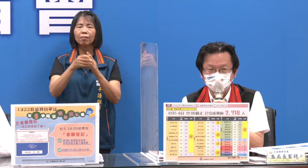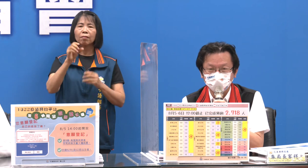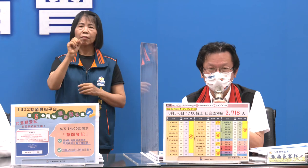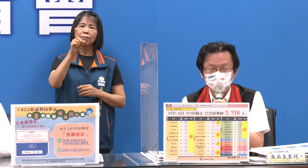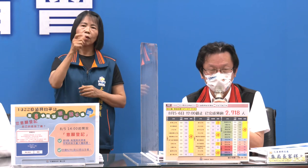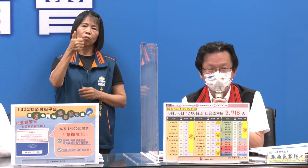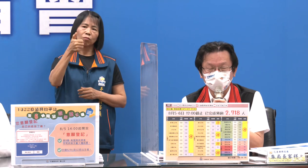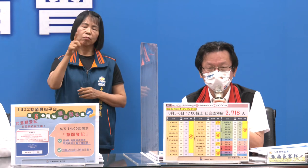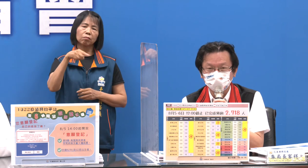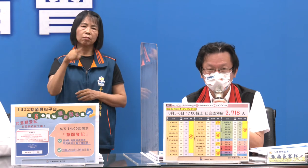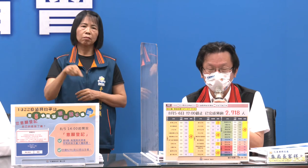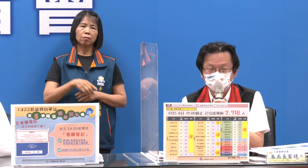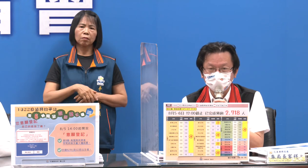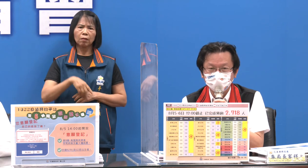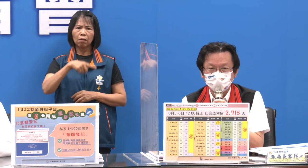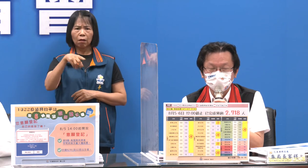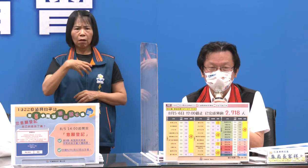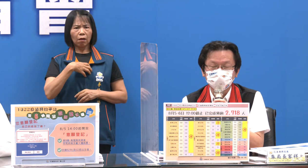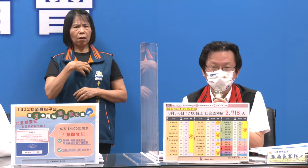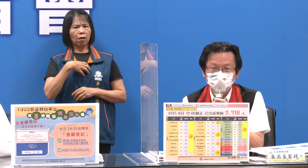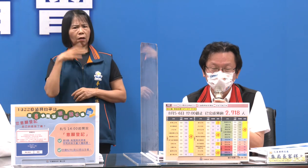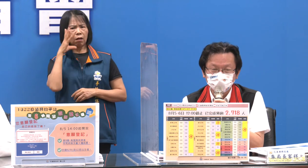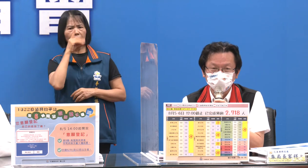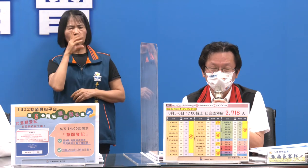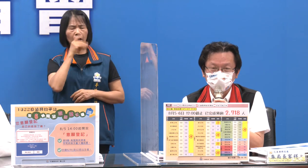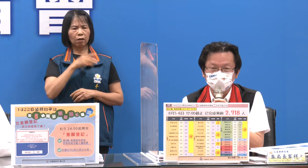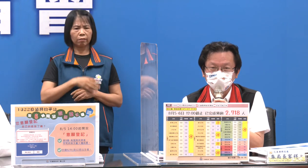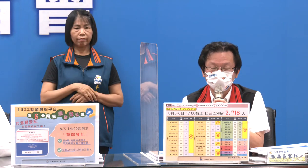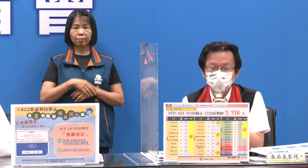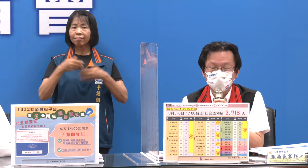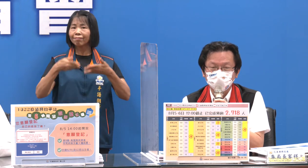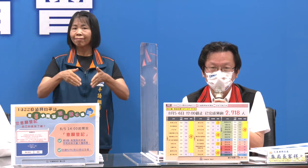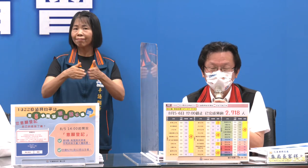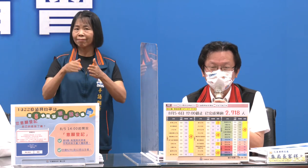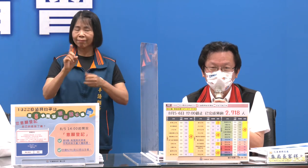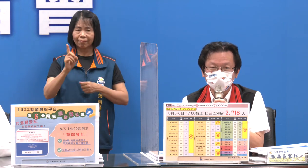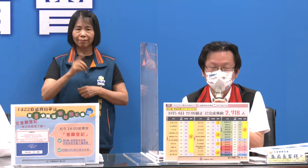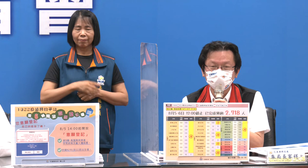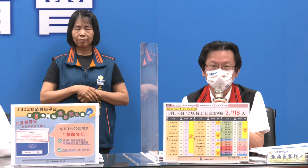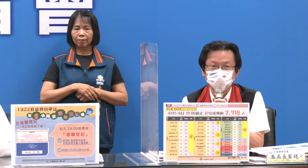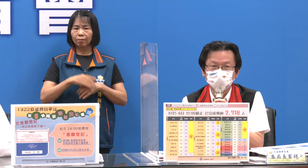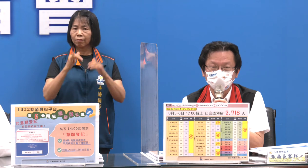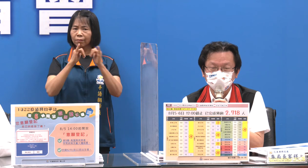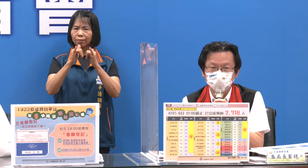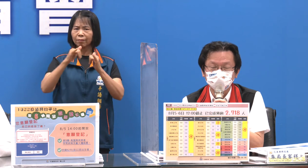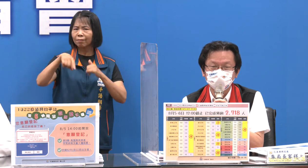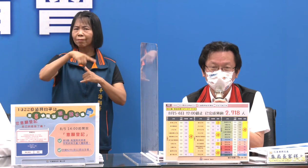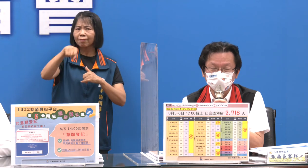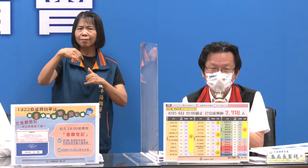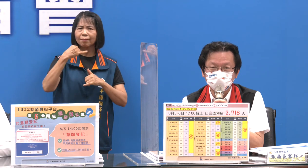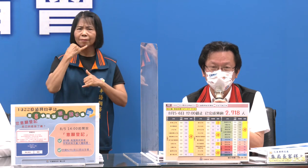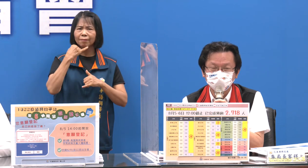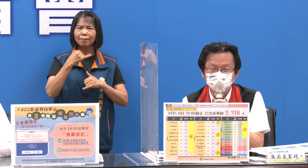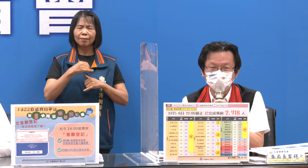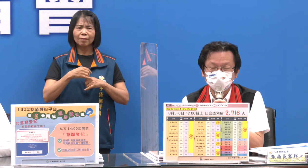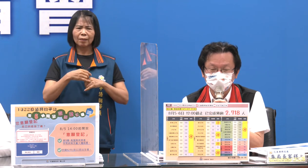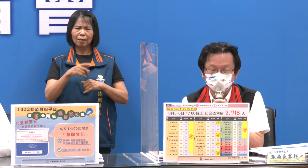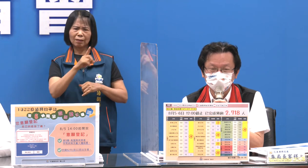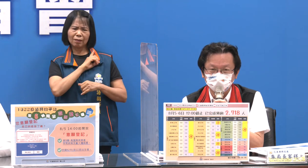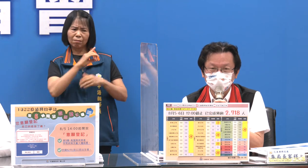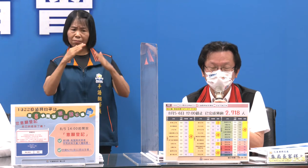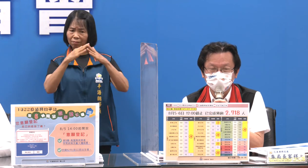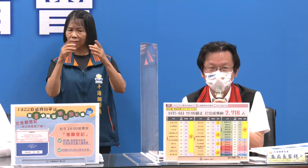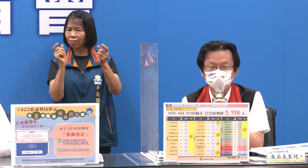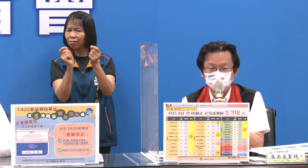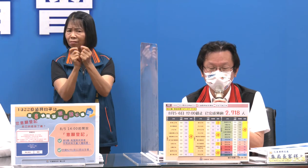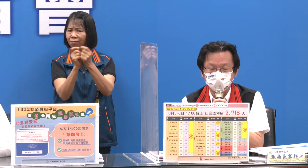端来讲他非常的惊讶。其实最更重要的是我们的乡亲就可能无法在你附近的诊